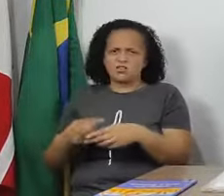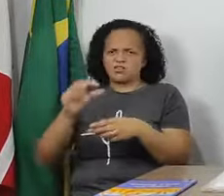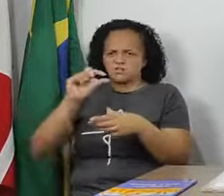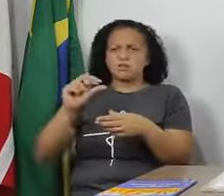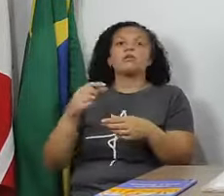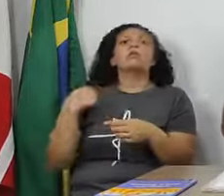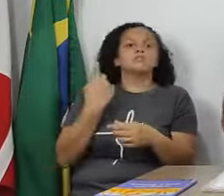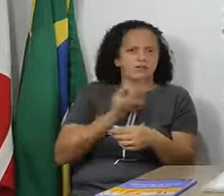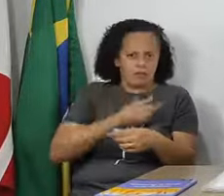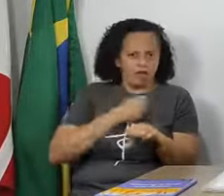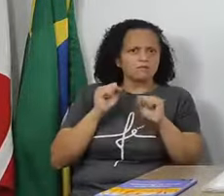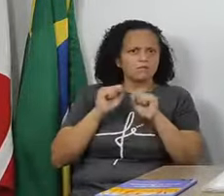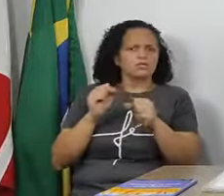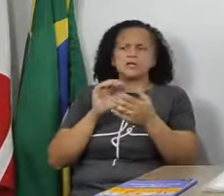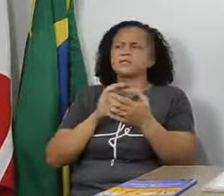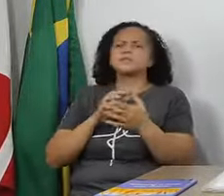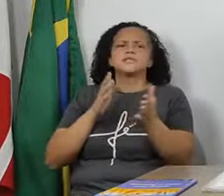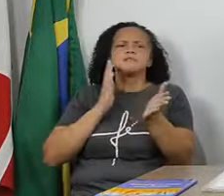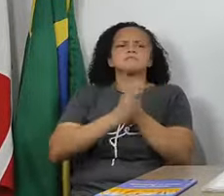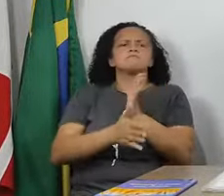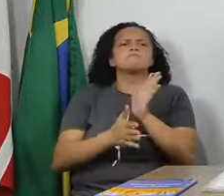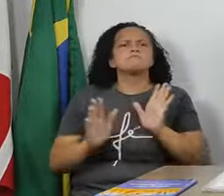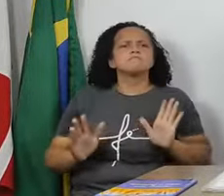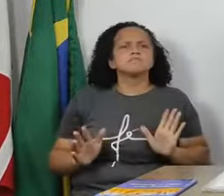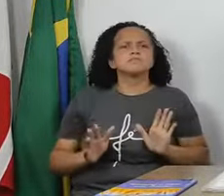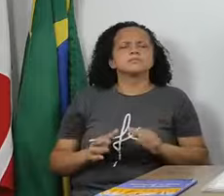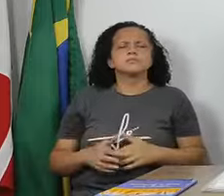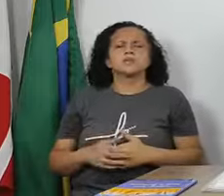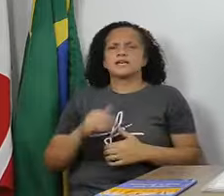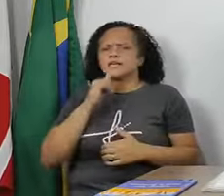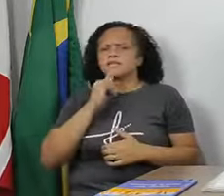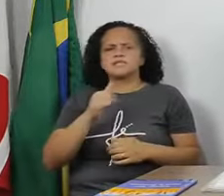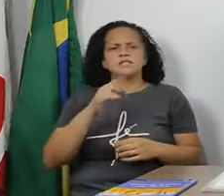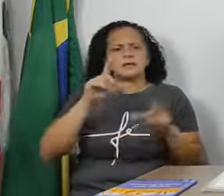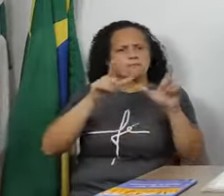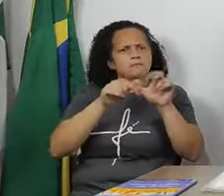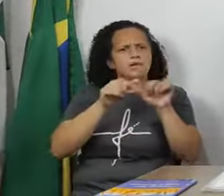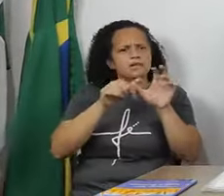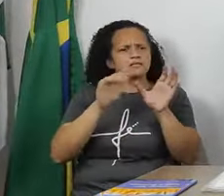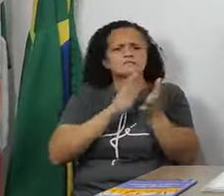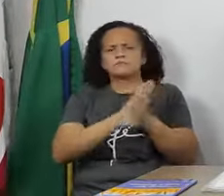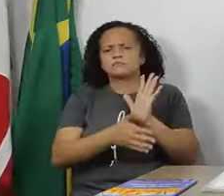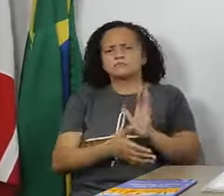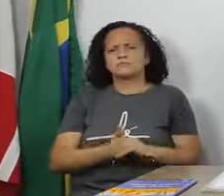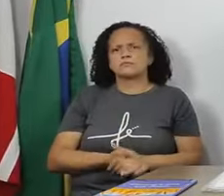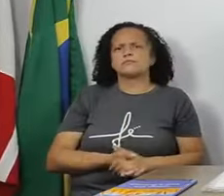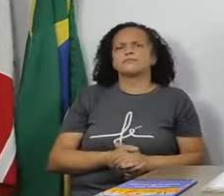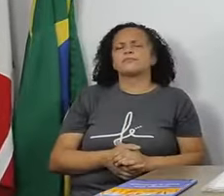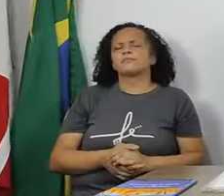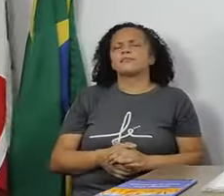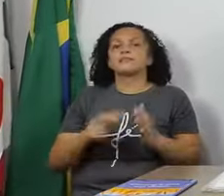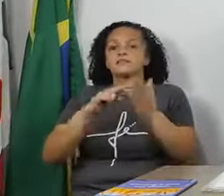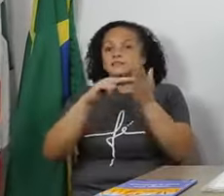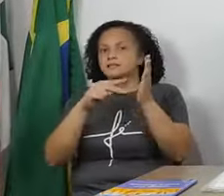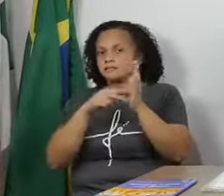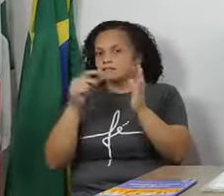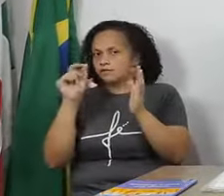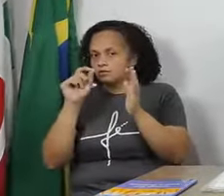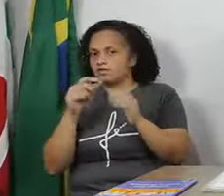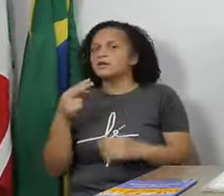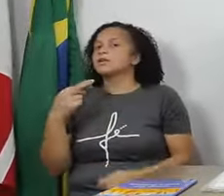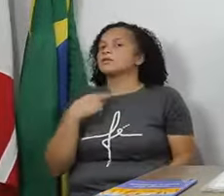expulsar ele, a gente pode afastar. Em outras palavras, nós não podemos impedir que a